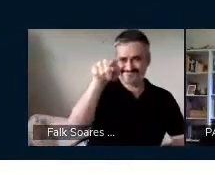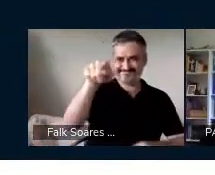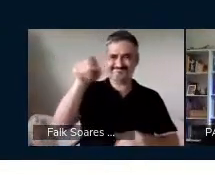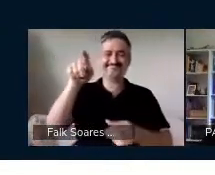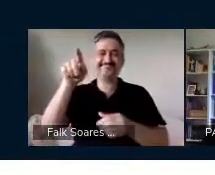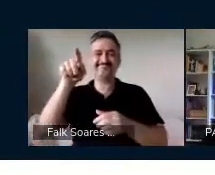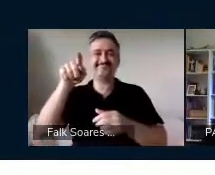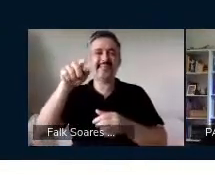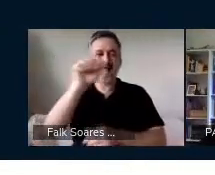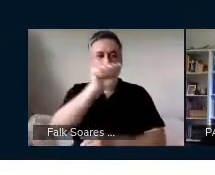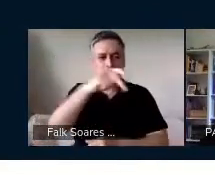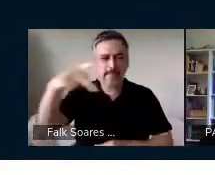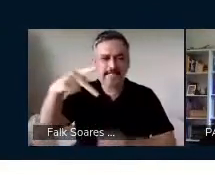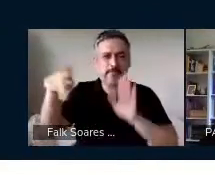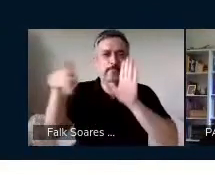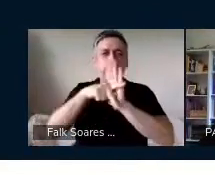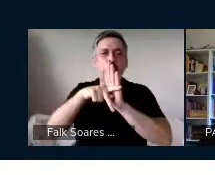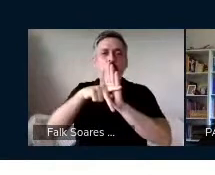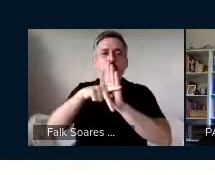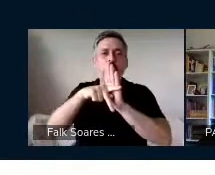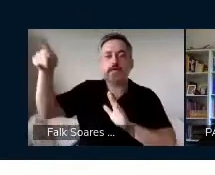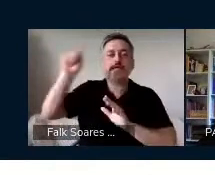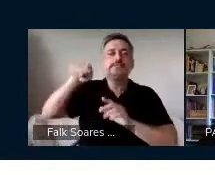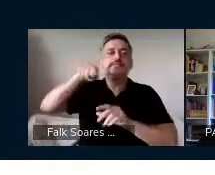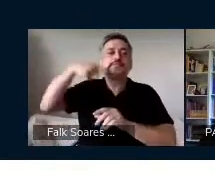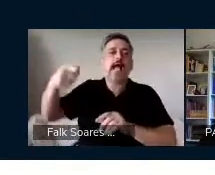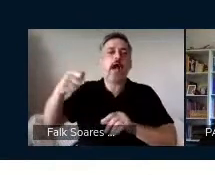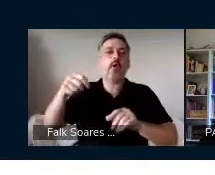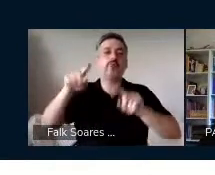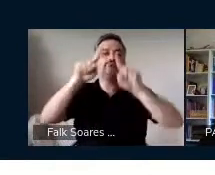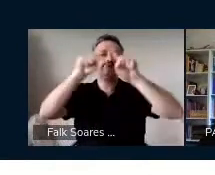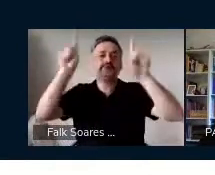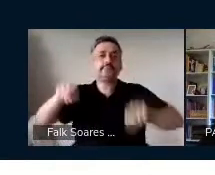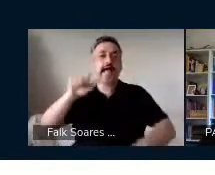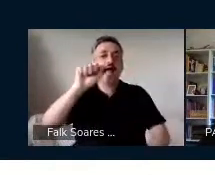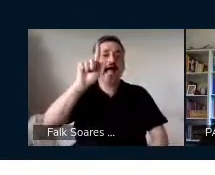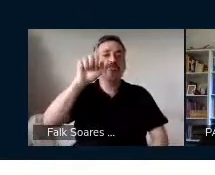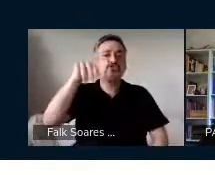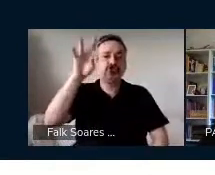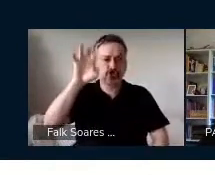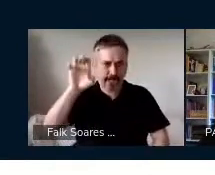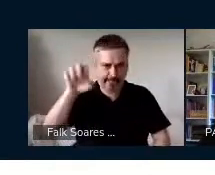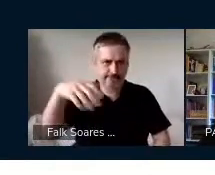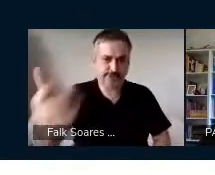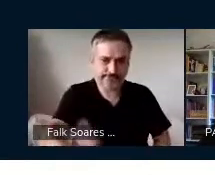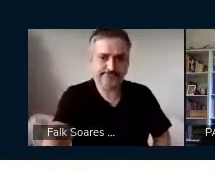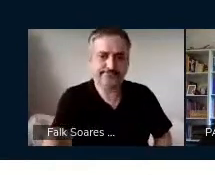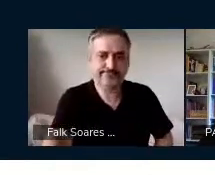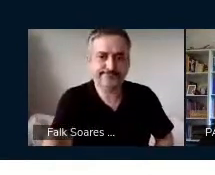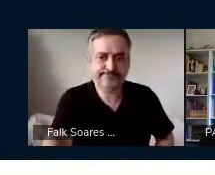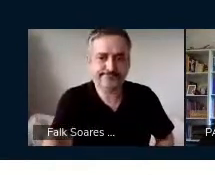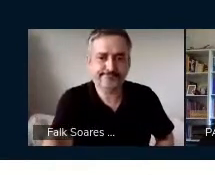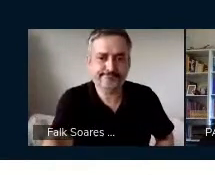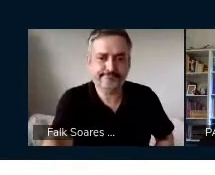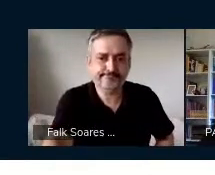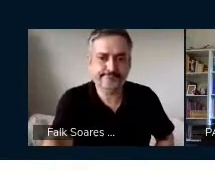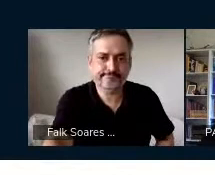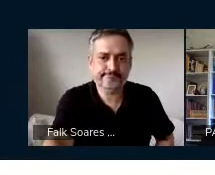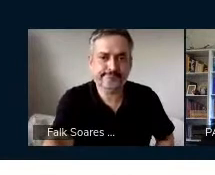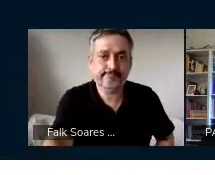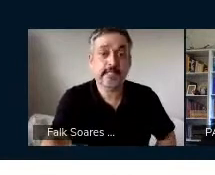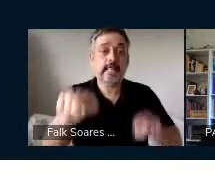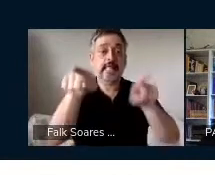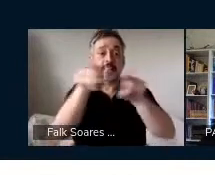Bem, então, dando continuidade, o aplicativo, ele traz para agente, ele